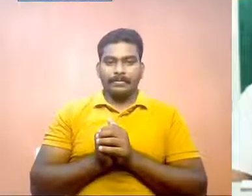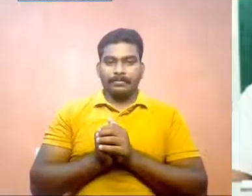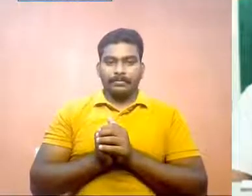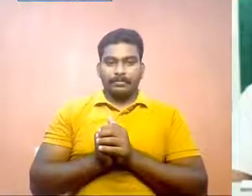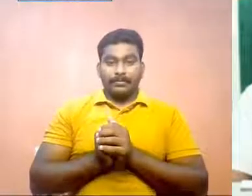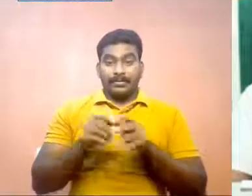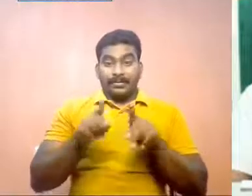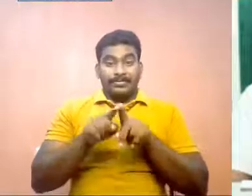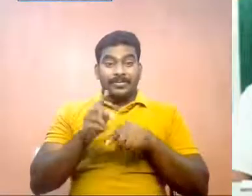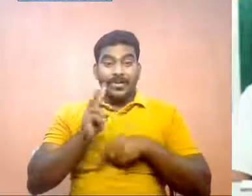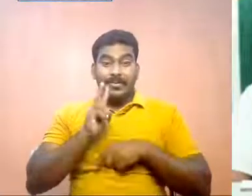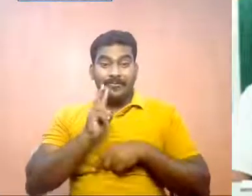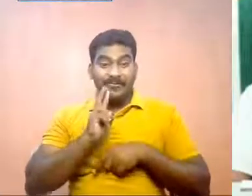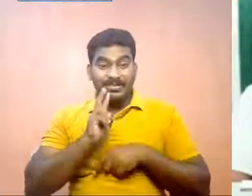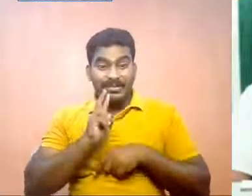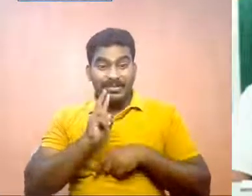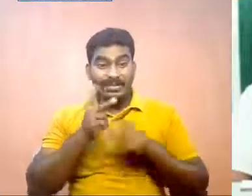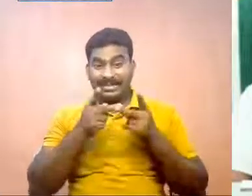പച്ചക്കറി കൃഷി